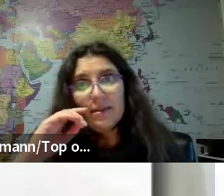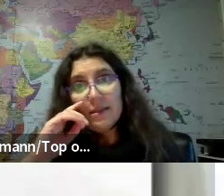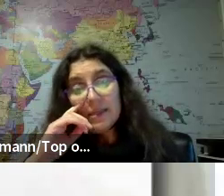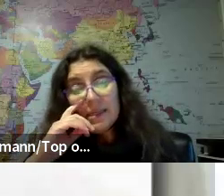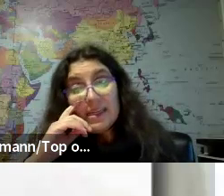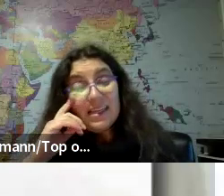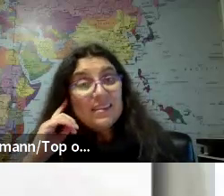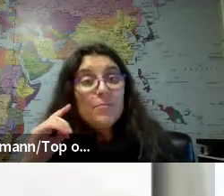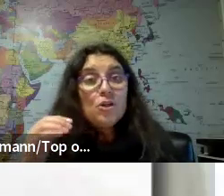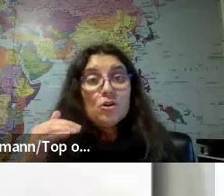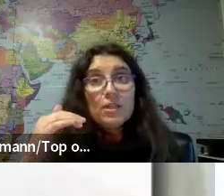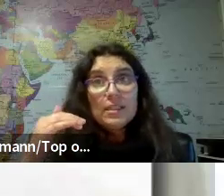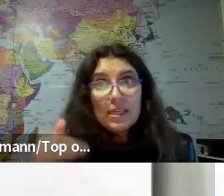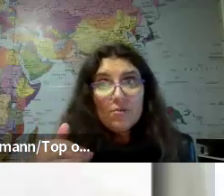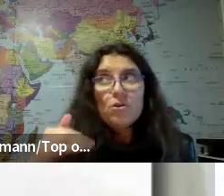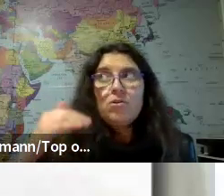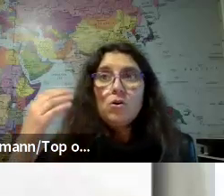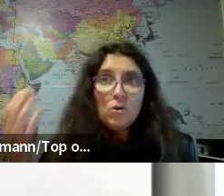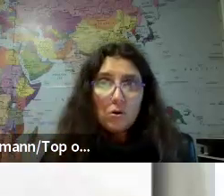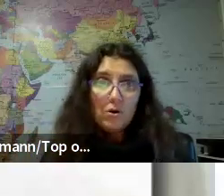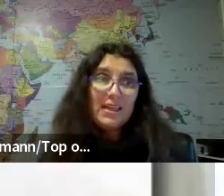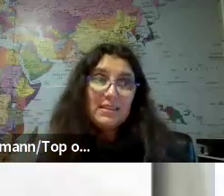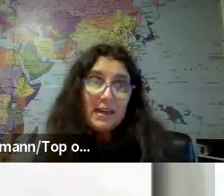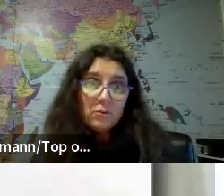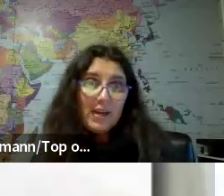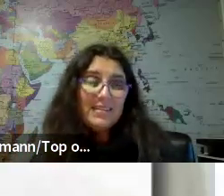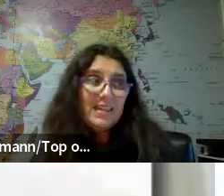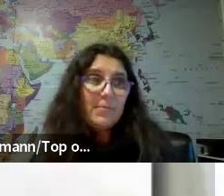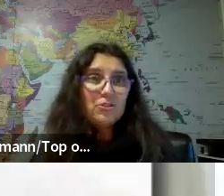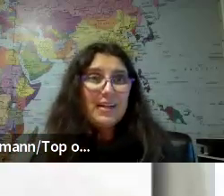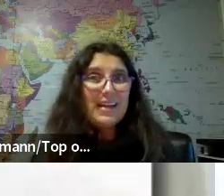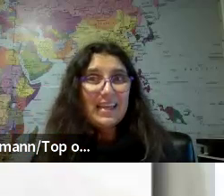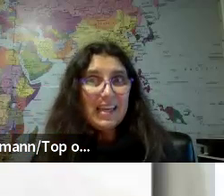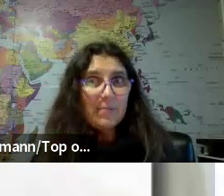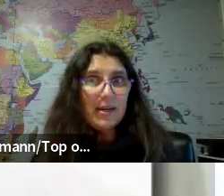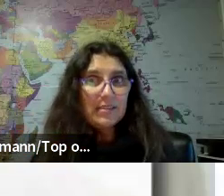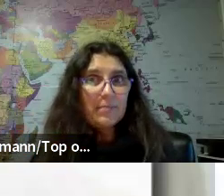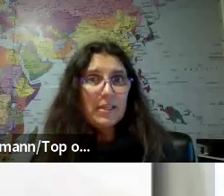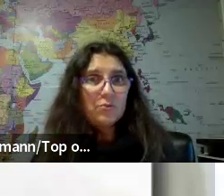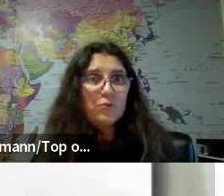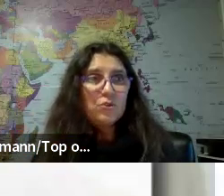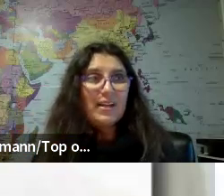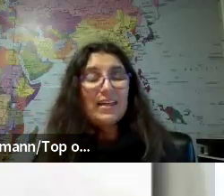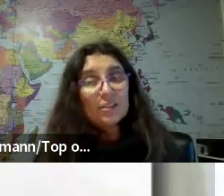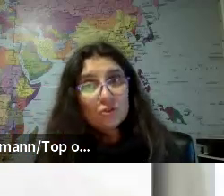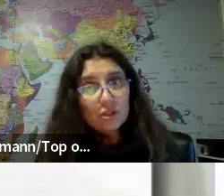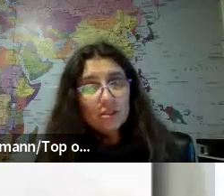considerar. Y en términos cognitivos o intelectuales, la persona requiere para desempeñar sus funciones